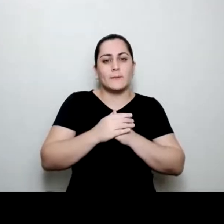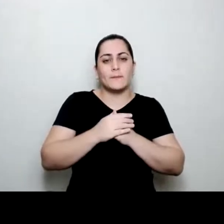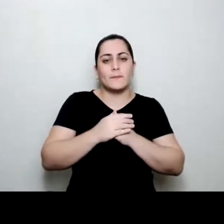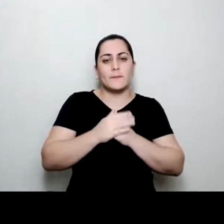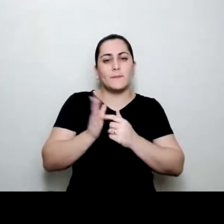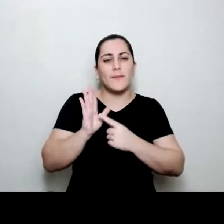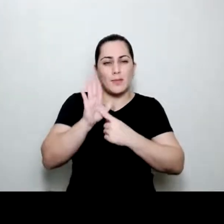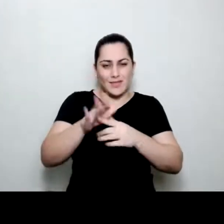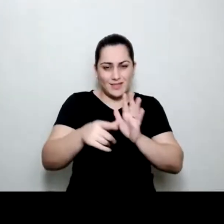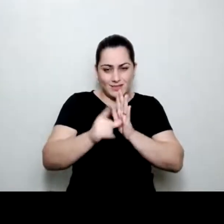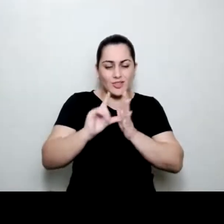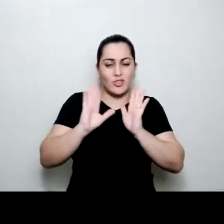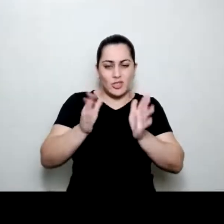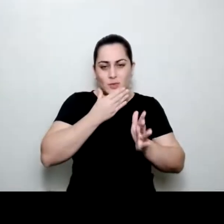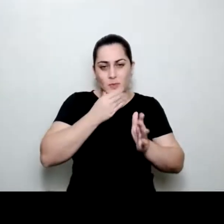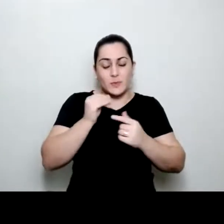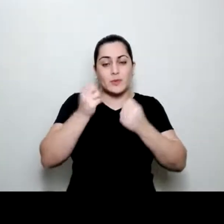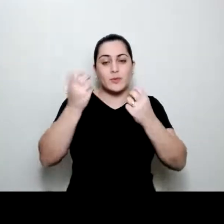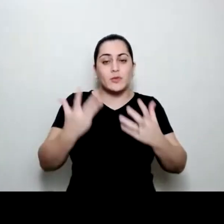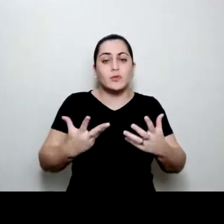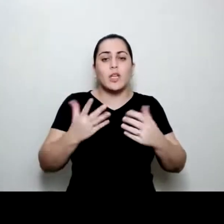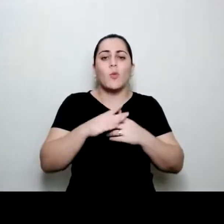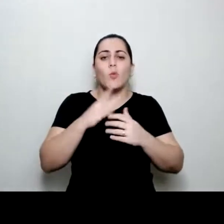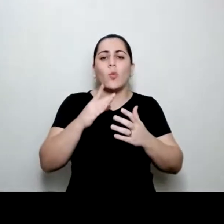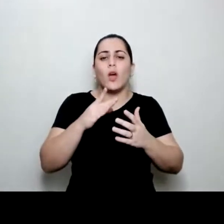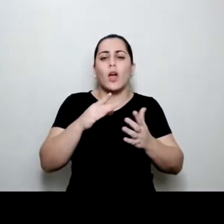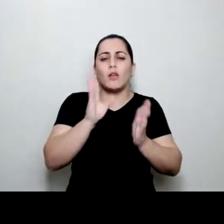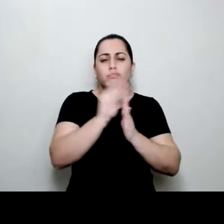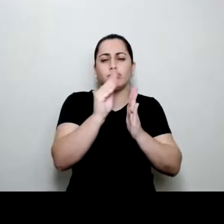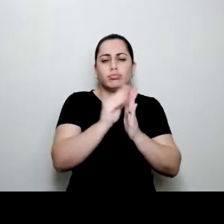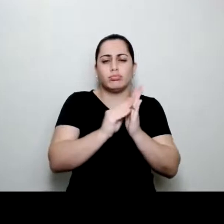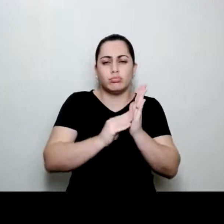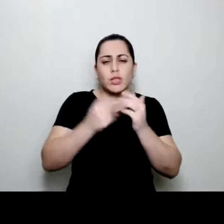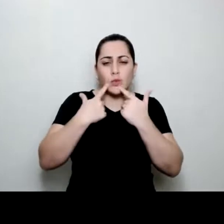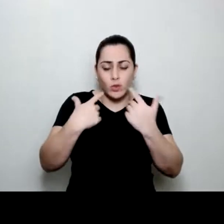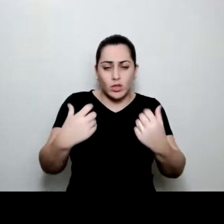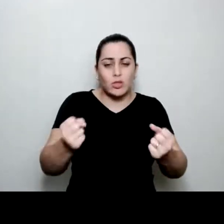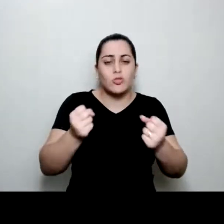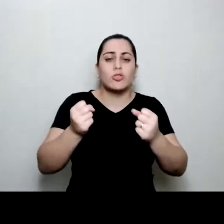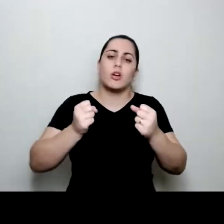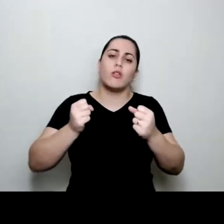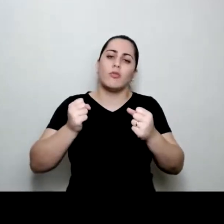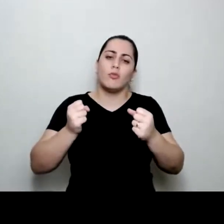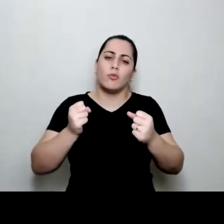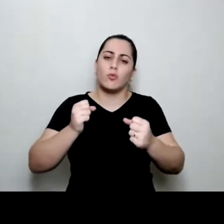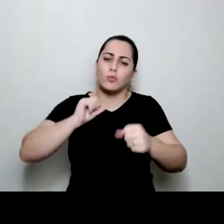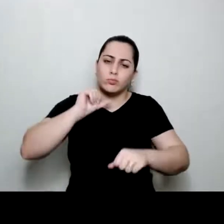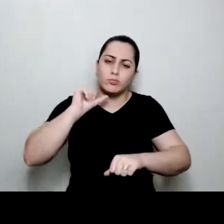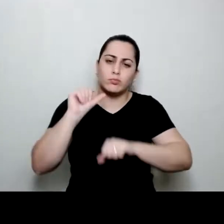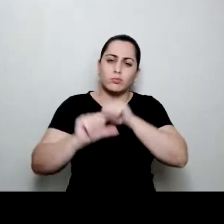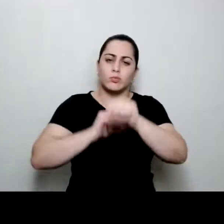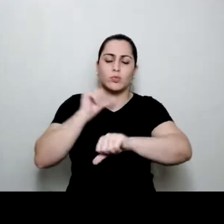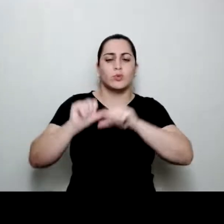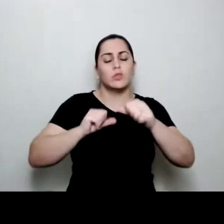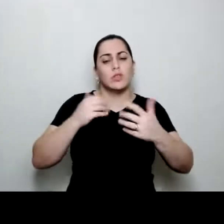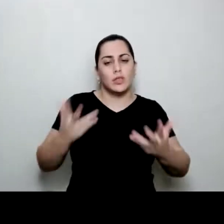o Sebastian, a documentação linguística ela foi radicalizando essa